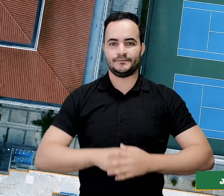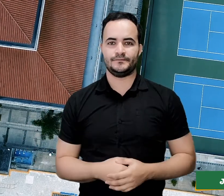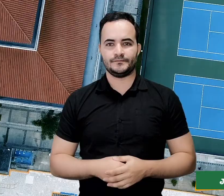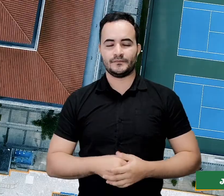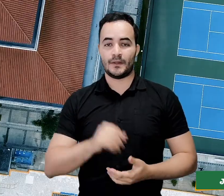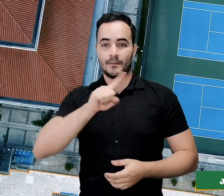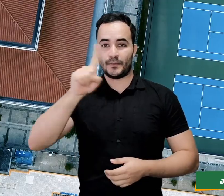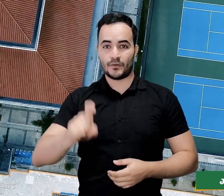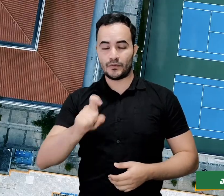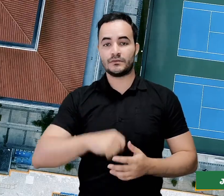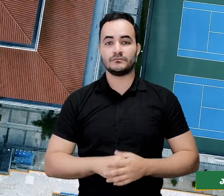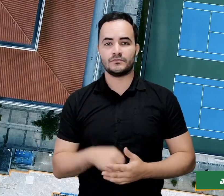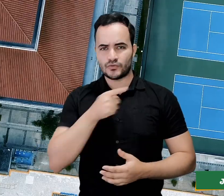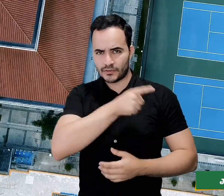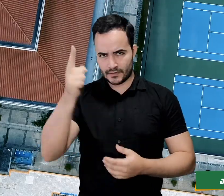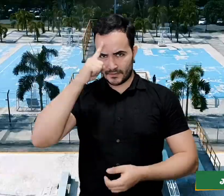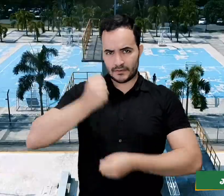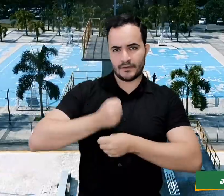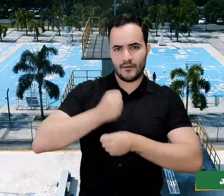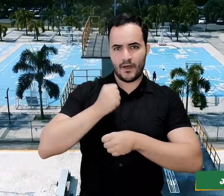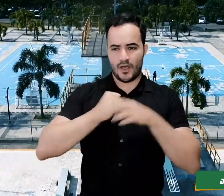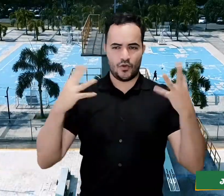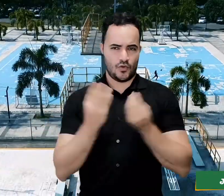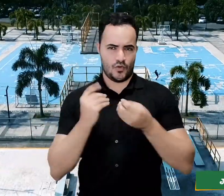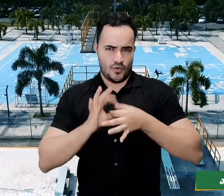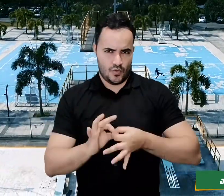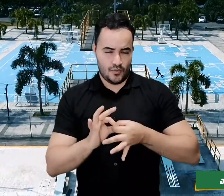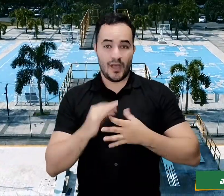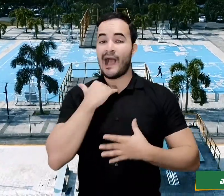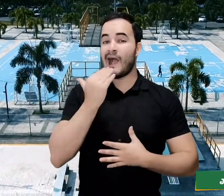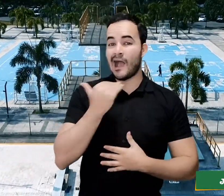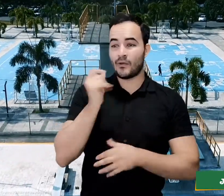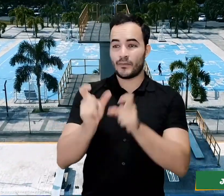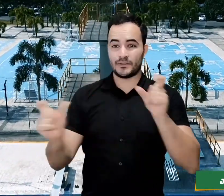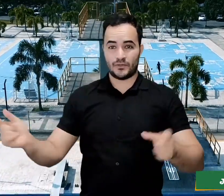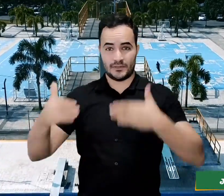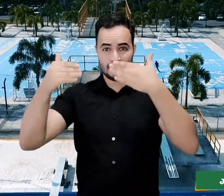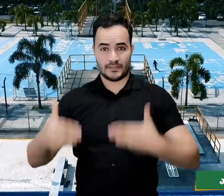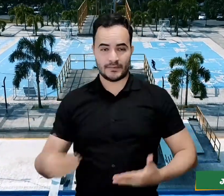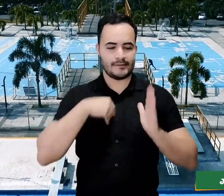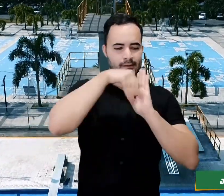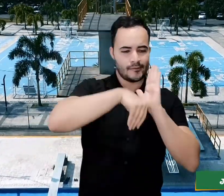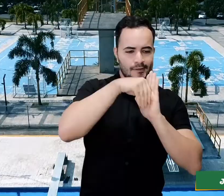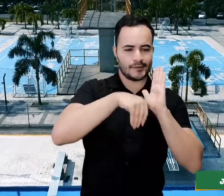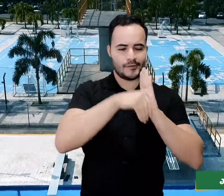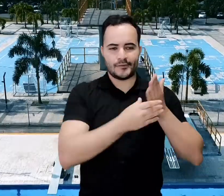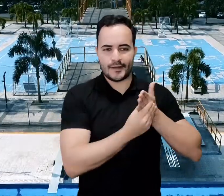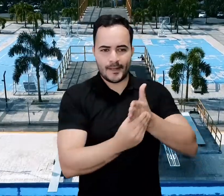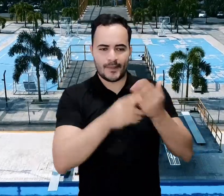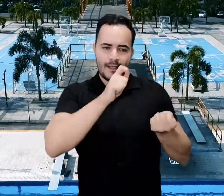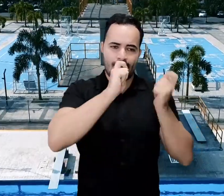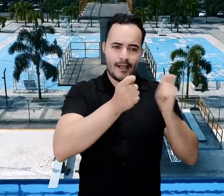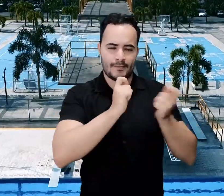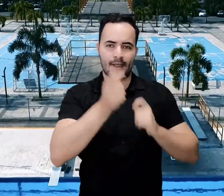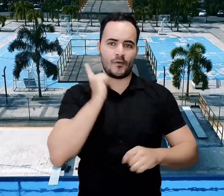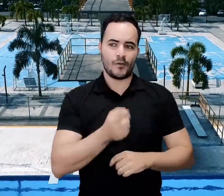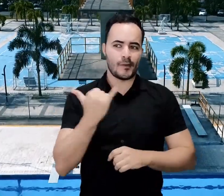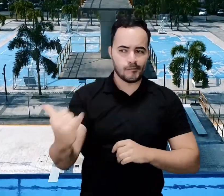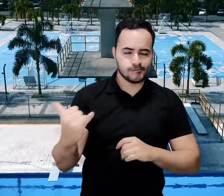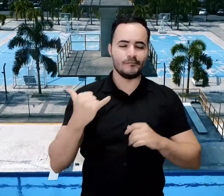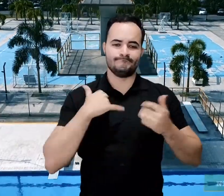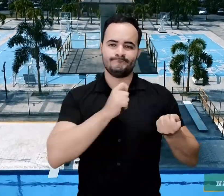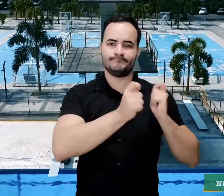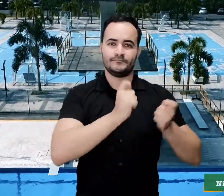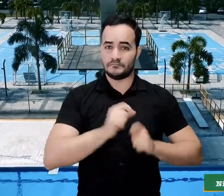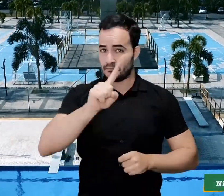¿Crees que los trabajos que se deben hacer en grupo cambian la dinámica o los contenidos porque hay una persona con discapacidad?